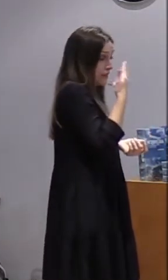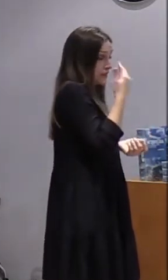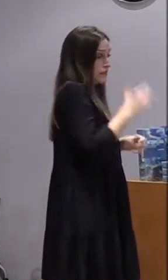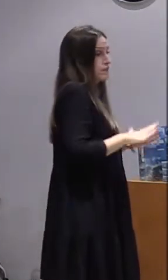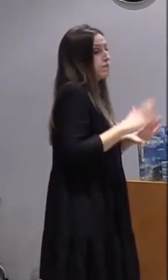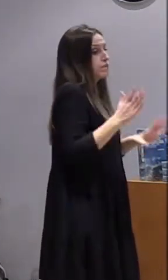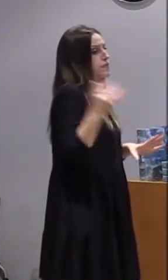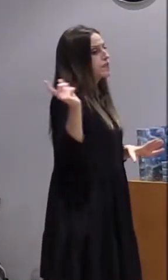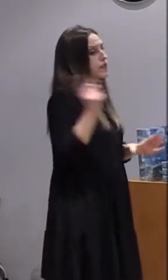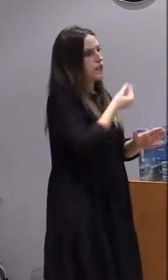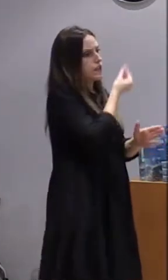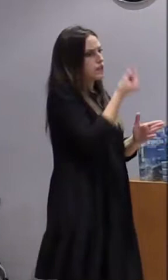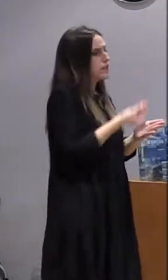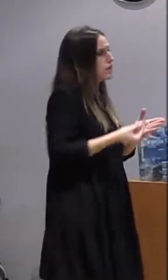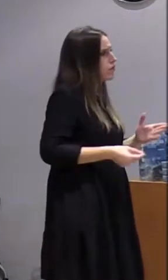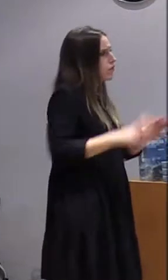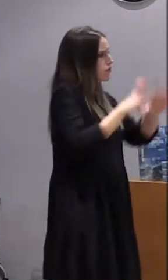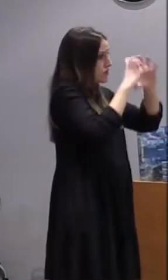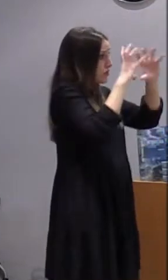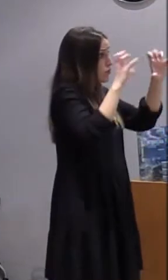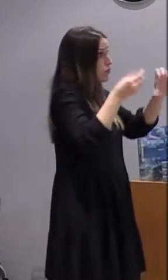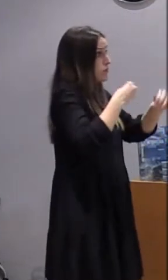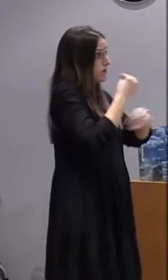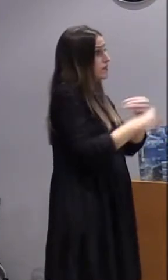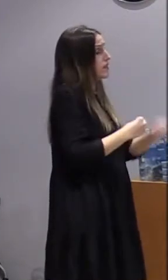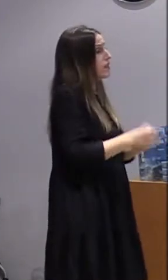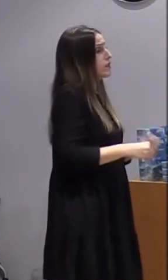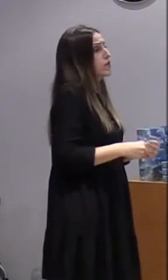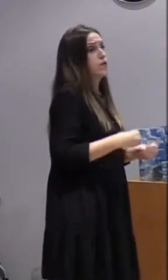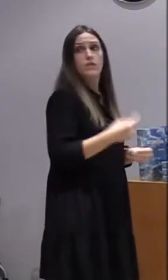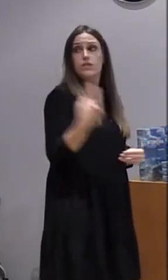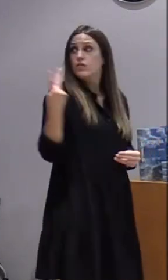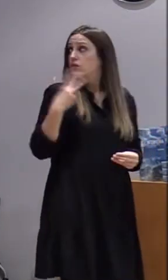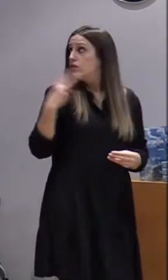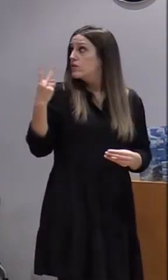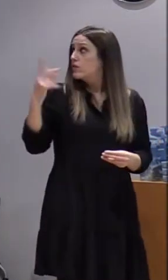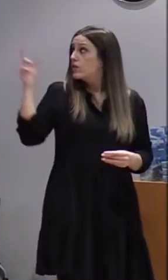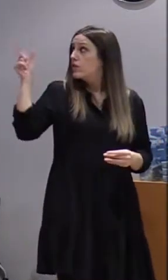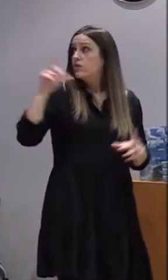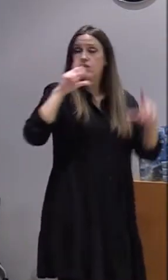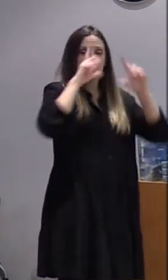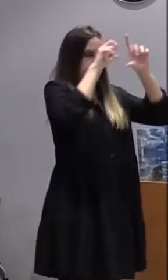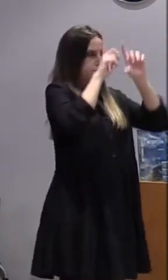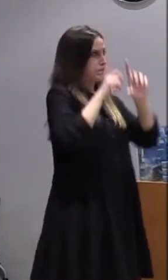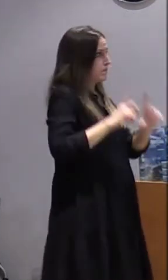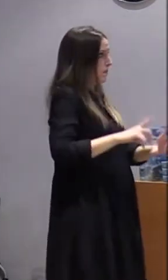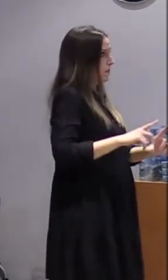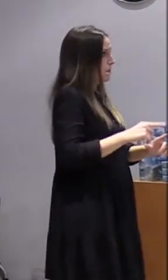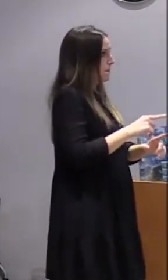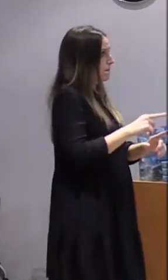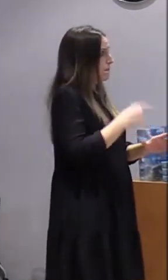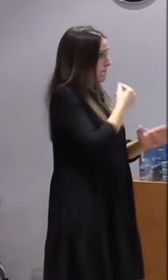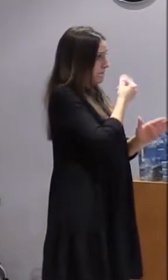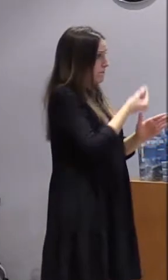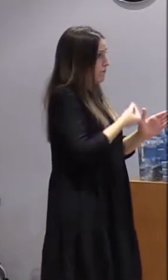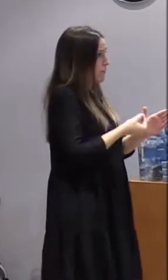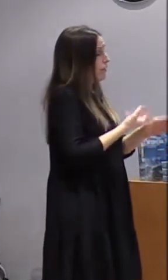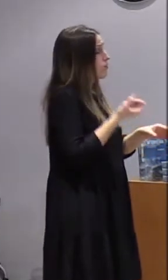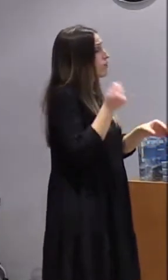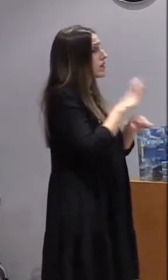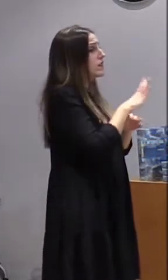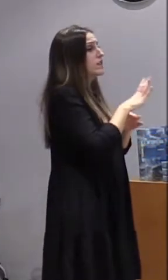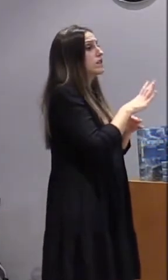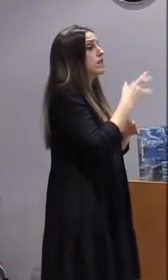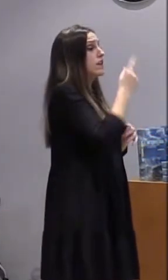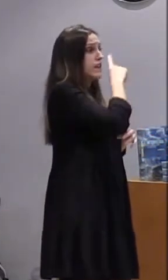hizo dibujos de nubes. De hecho, esos dos dibujos que he puesto ahí se expusieron en una exposición en Madrid